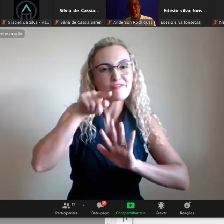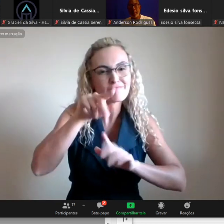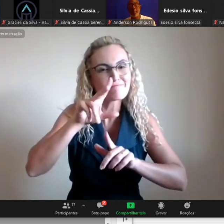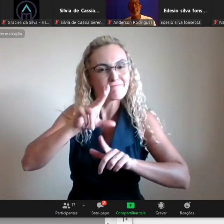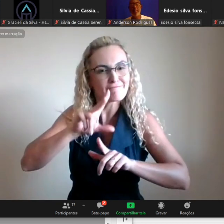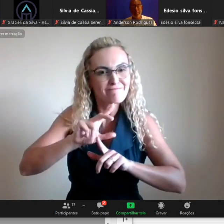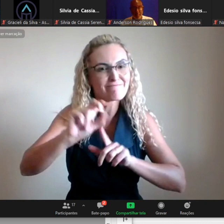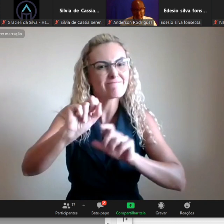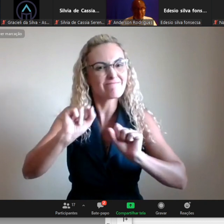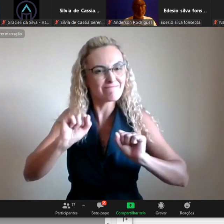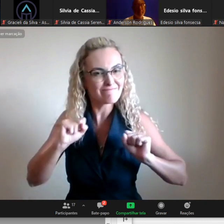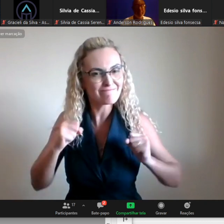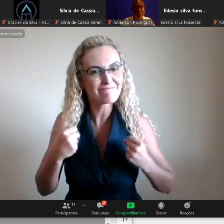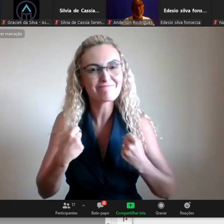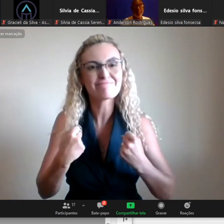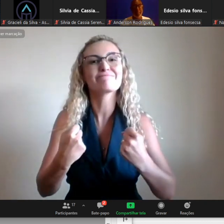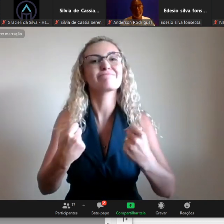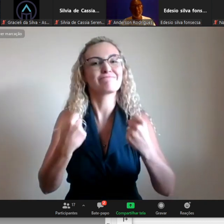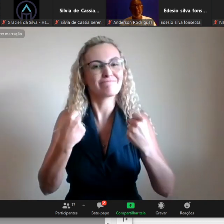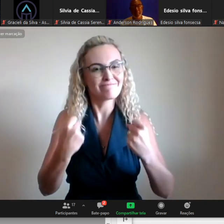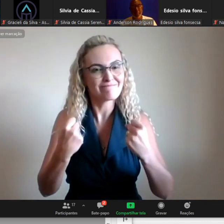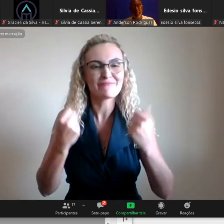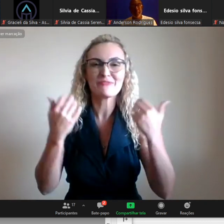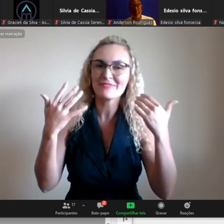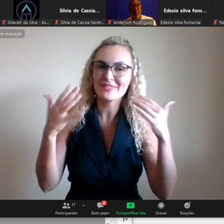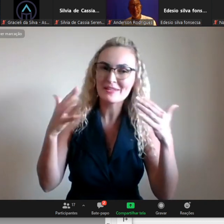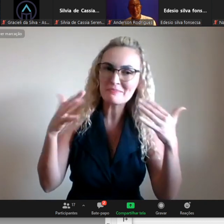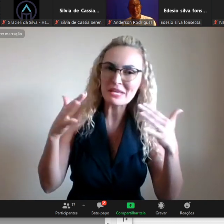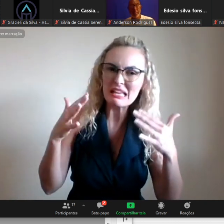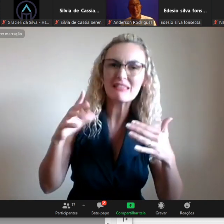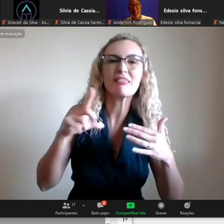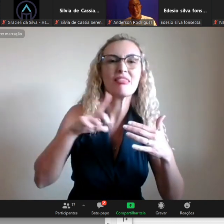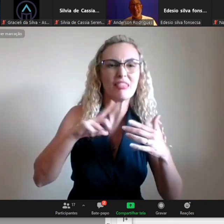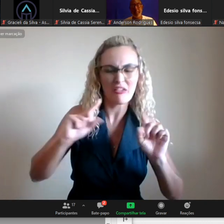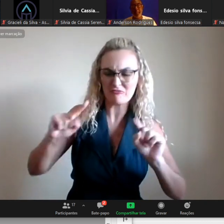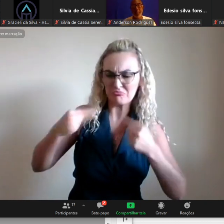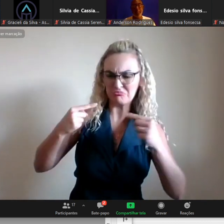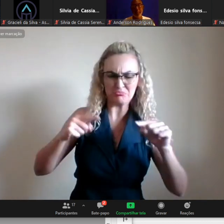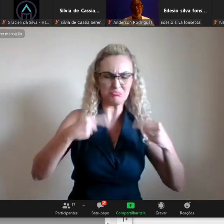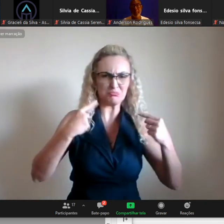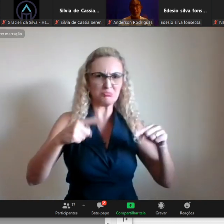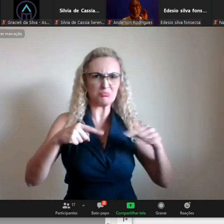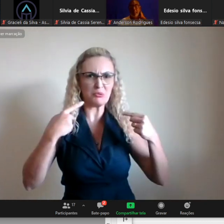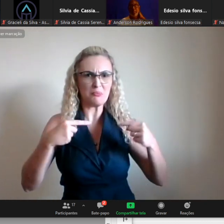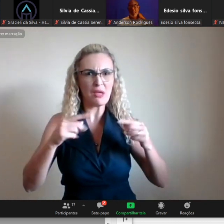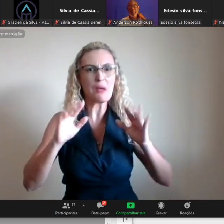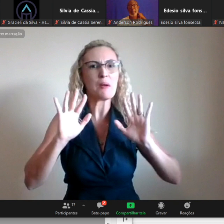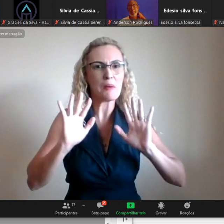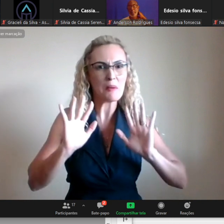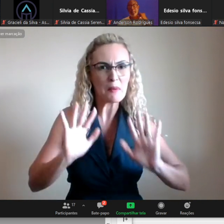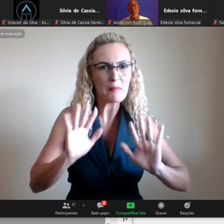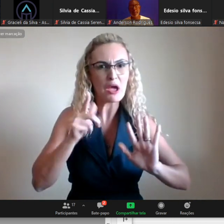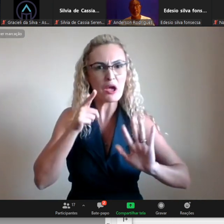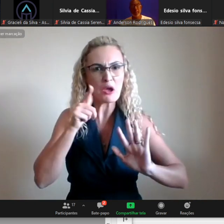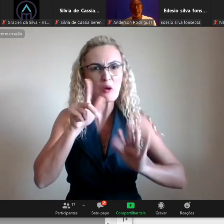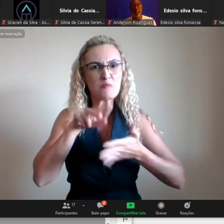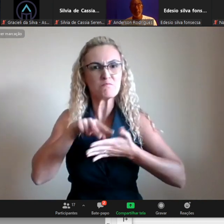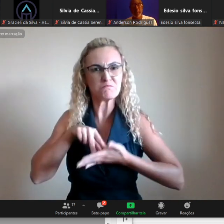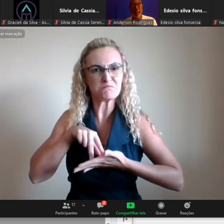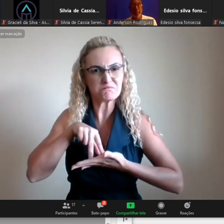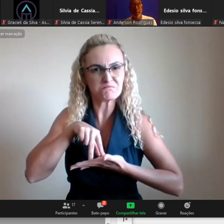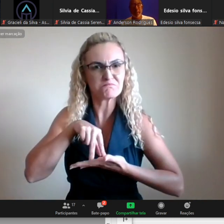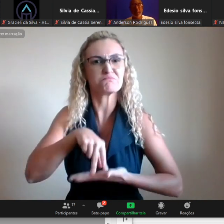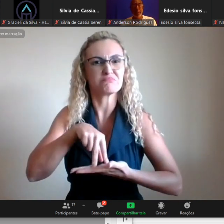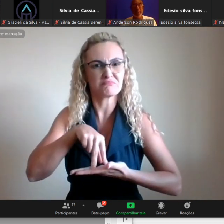muita vontade, né? Com todos os desafios que o senhor enfrentou no momento. Eu fiquei emocionada de ler e como